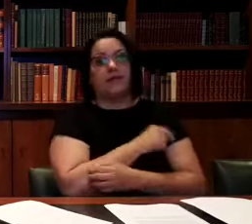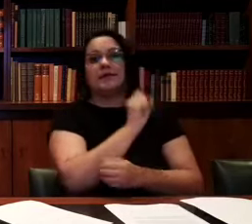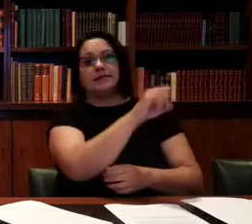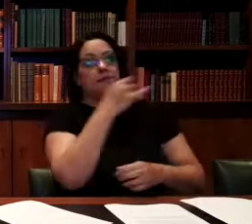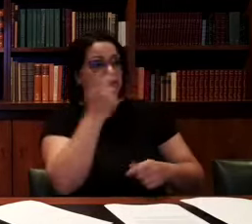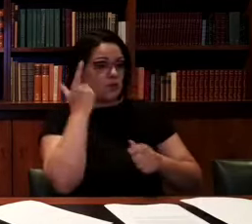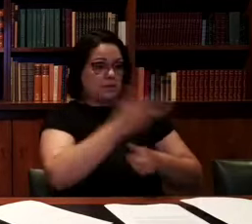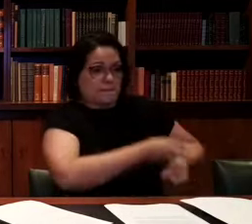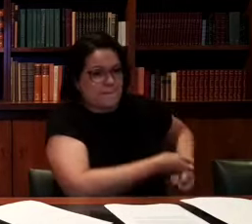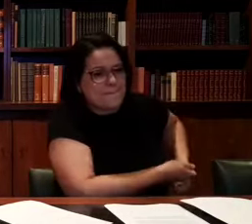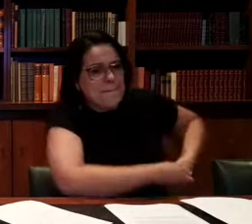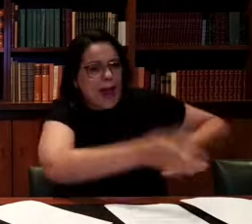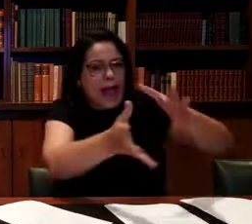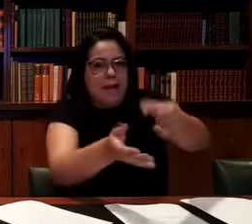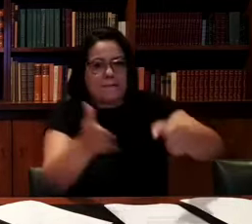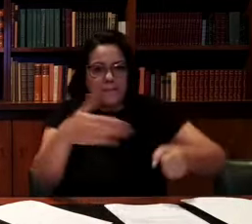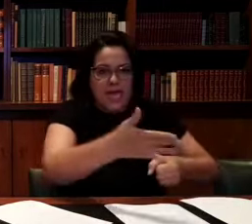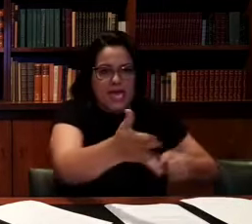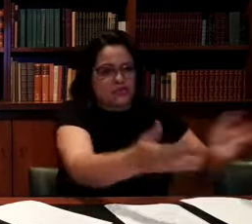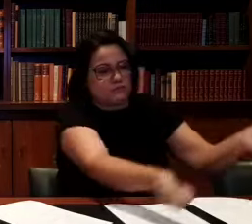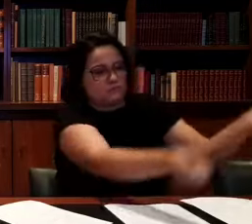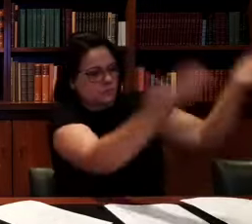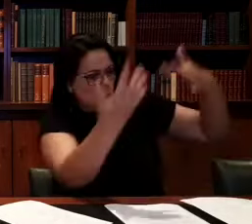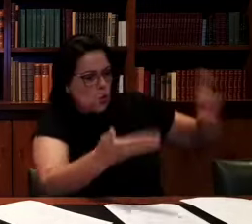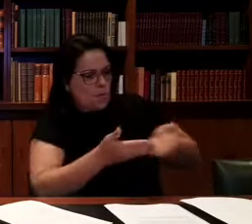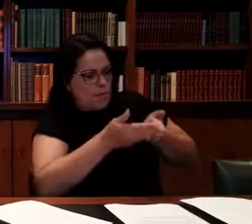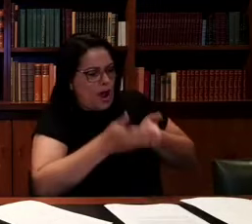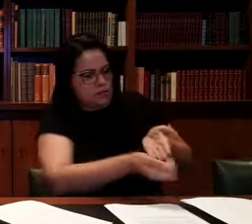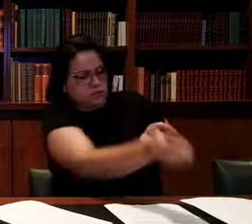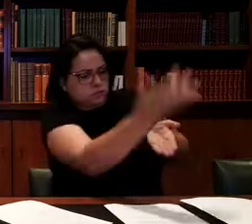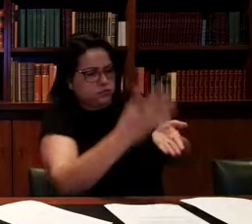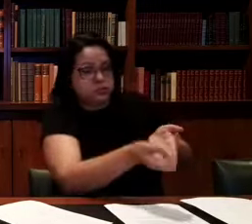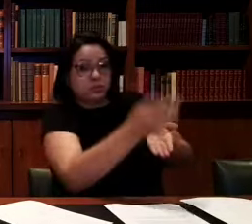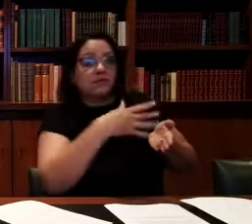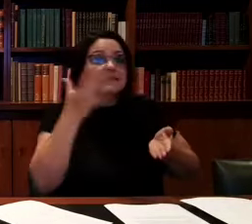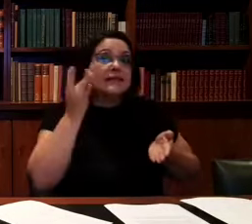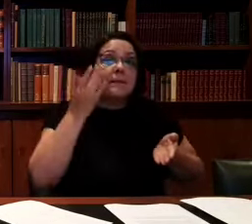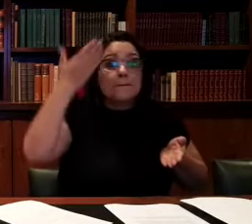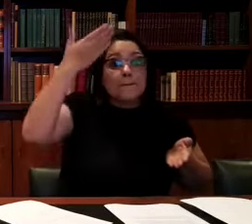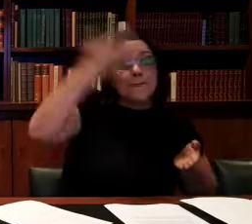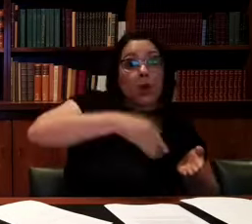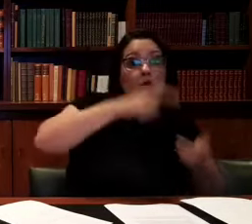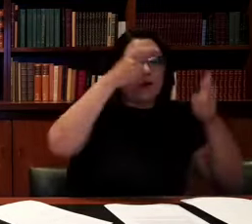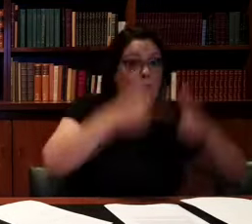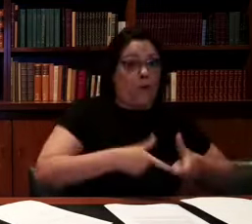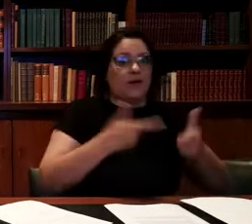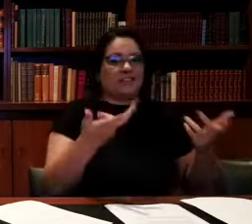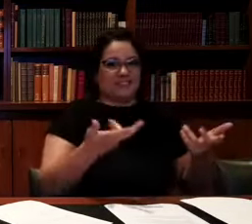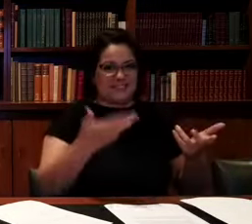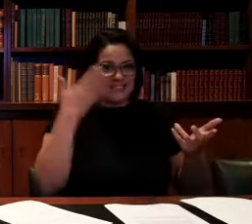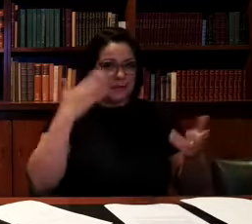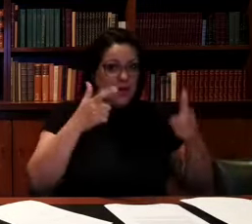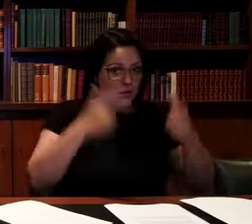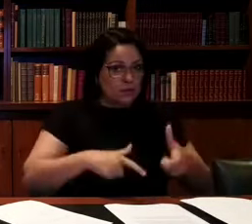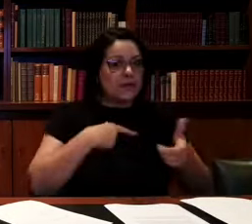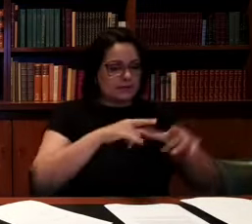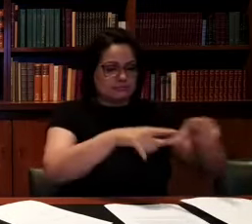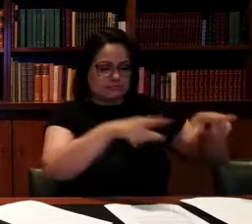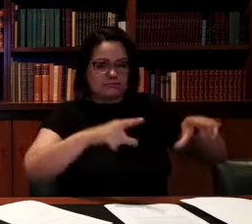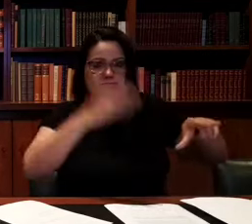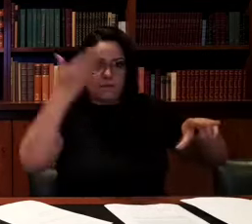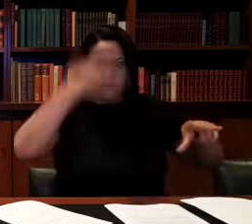que ele trouxer dessa forma a gente agrega valor consegue exportar para vários países que hoje nós não conseguimos porque exige a sua certificação